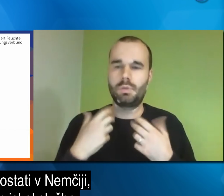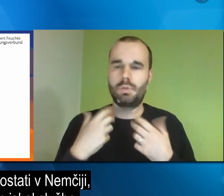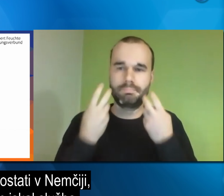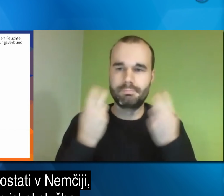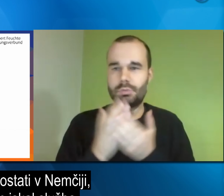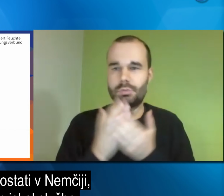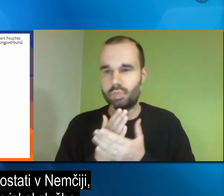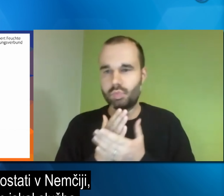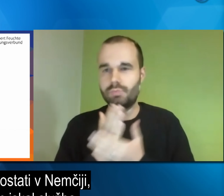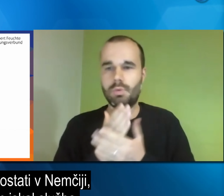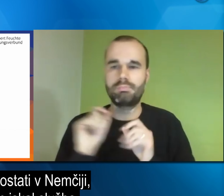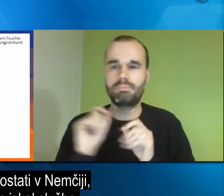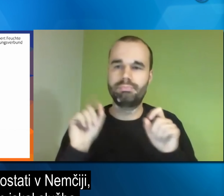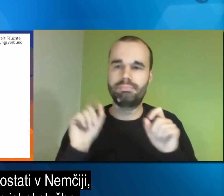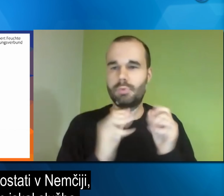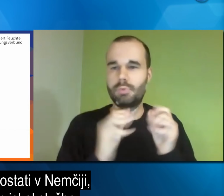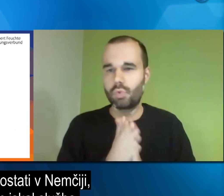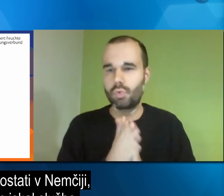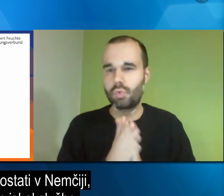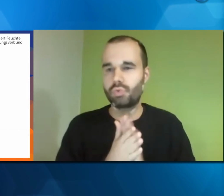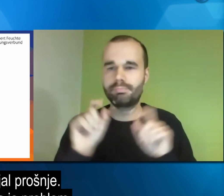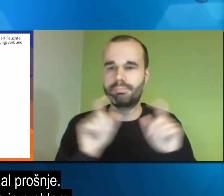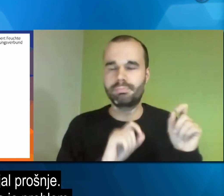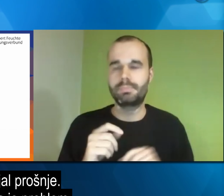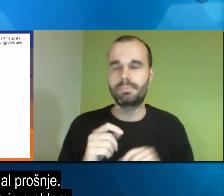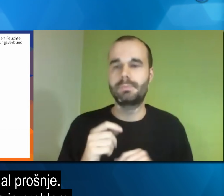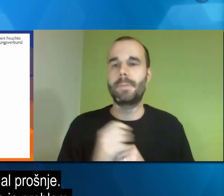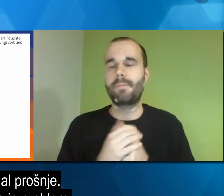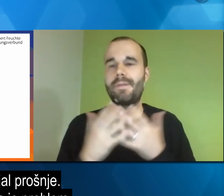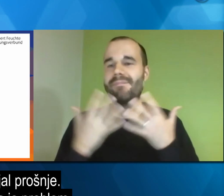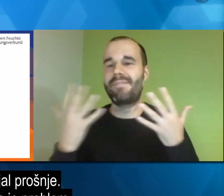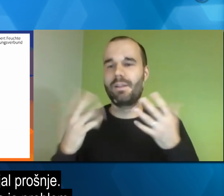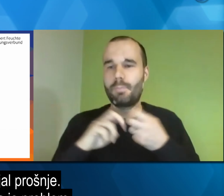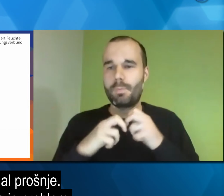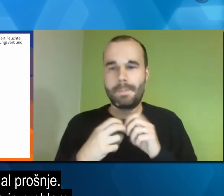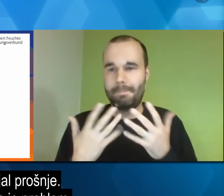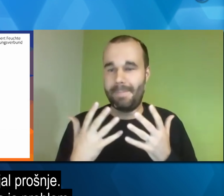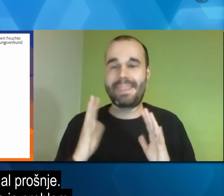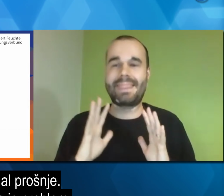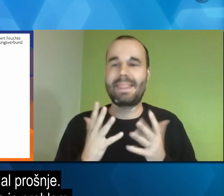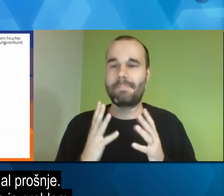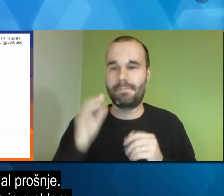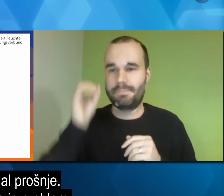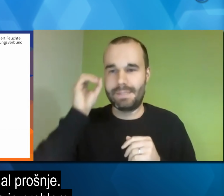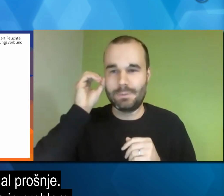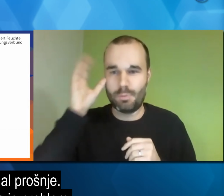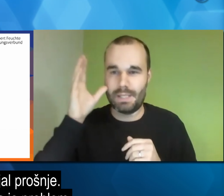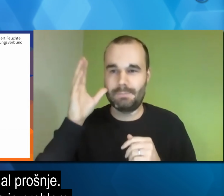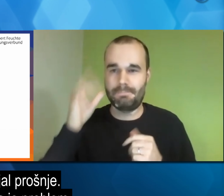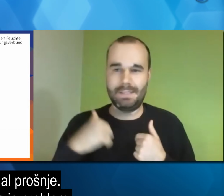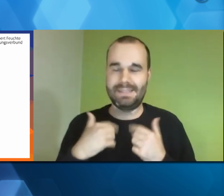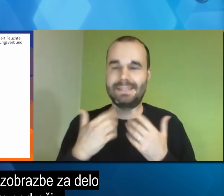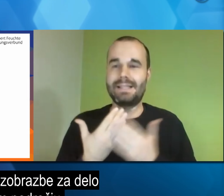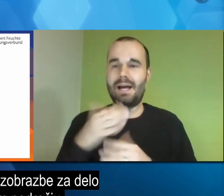želim ostati še nekaj časa v Nemčiji, zato sem iskal službo, pošiljal prošnje. Seveda